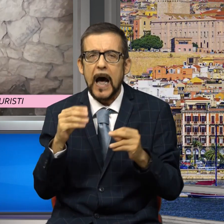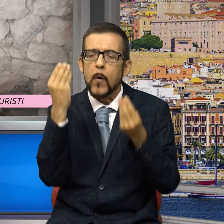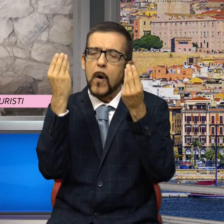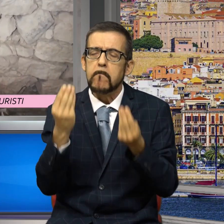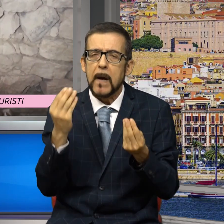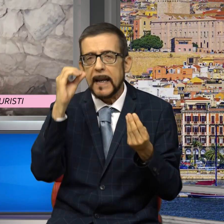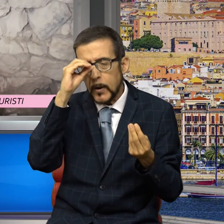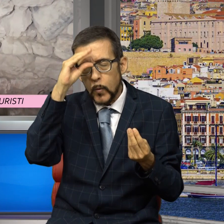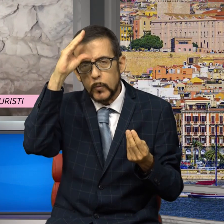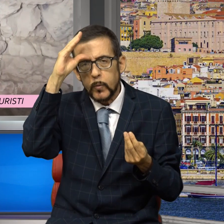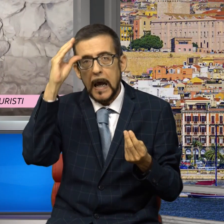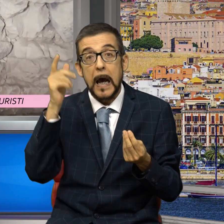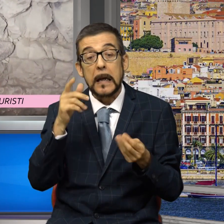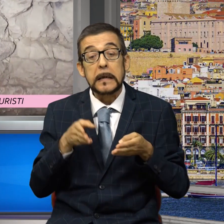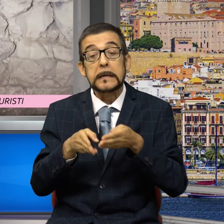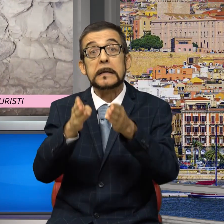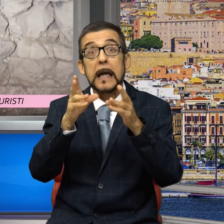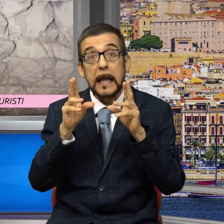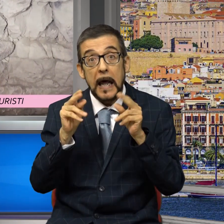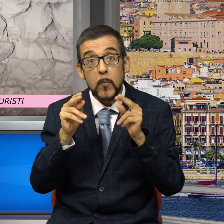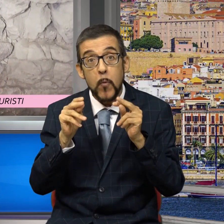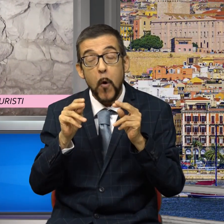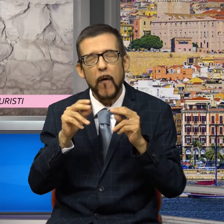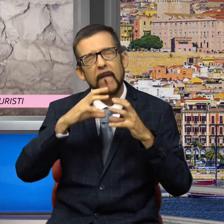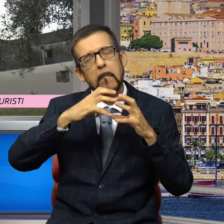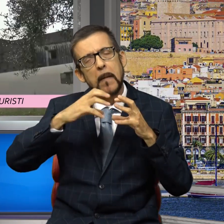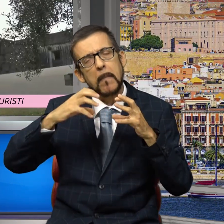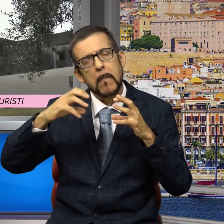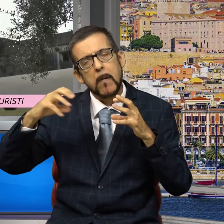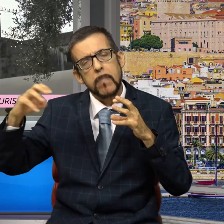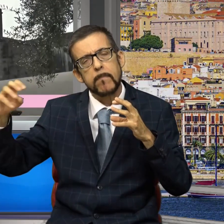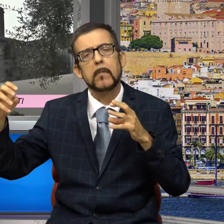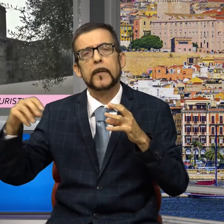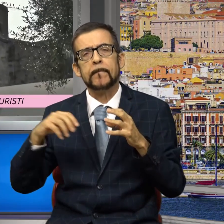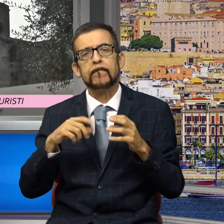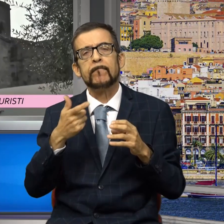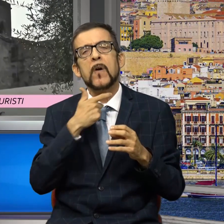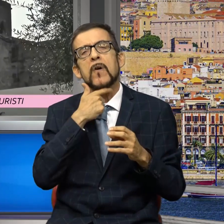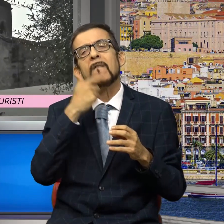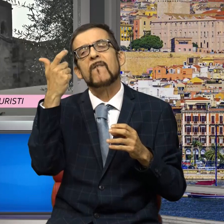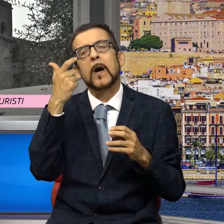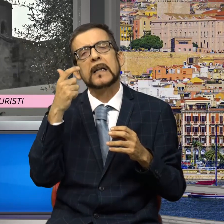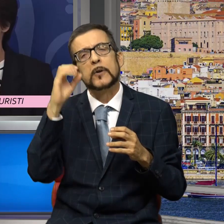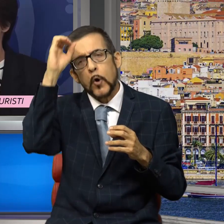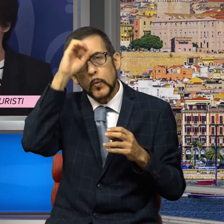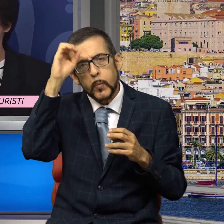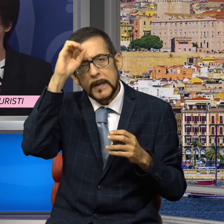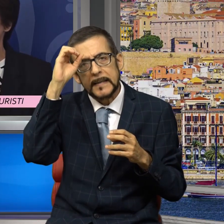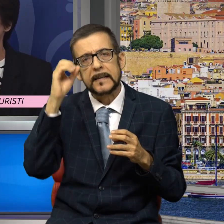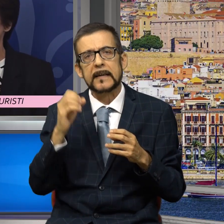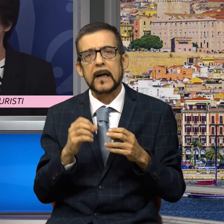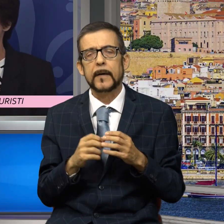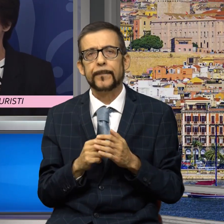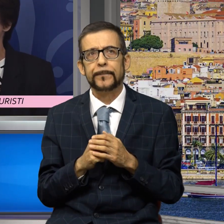nuova strada dalle tante sfumature e declinazioni a vocazione turistica, anche perché il